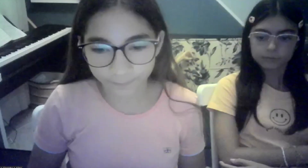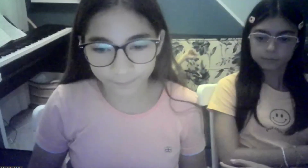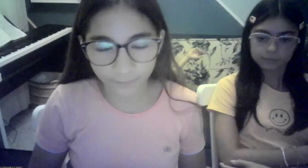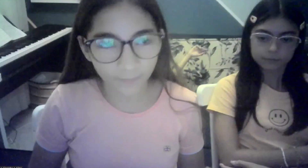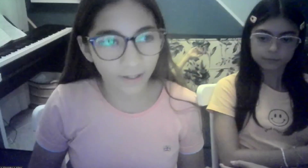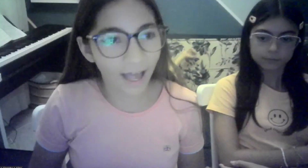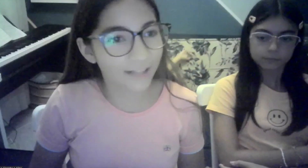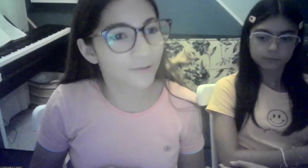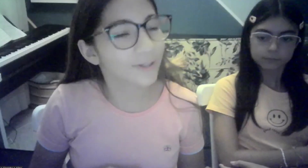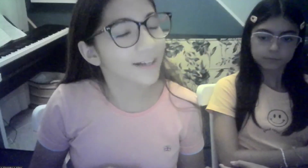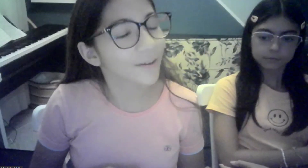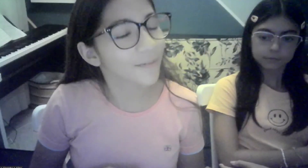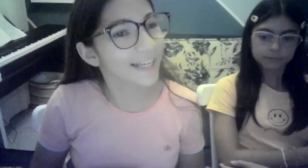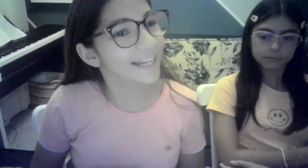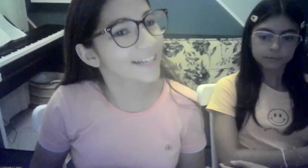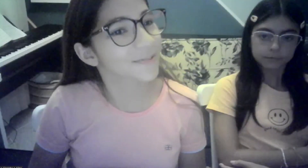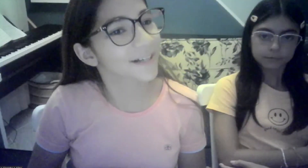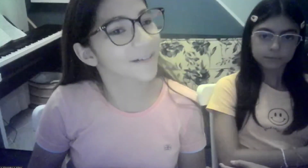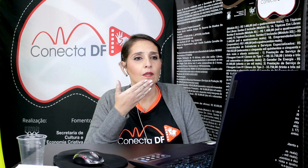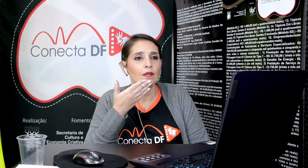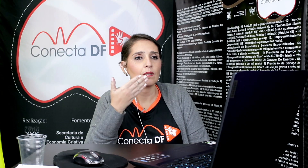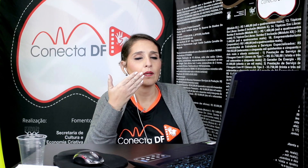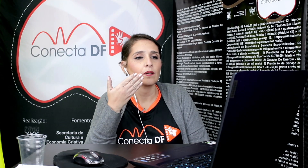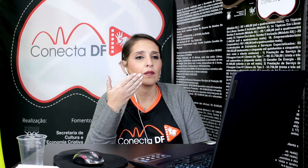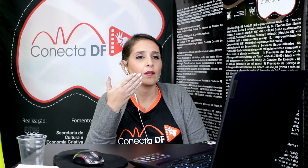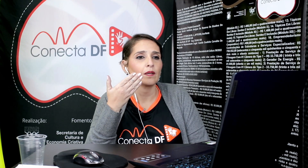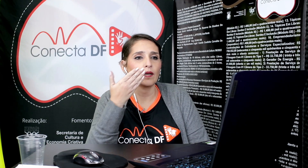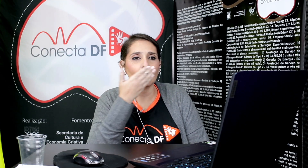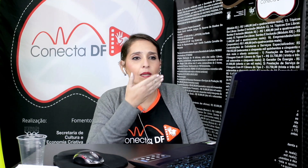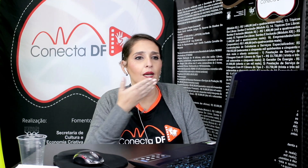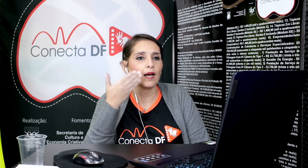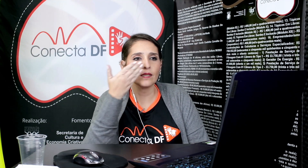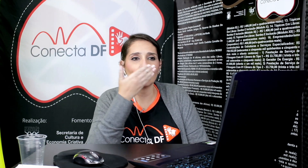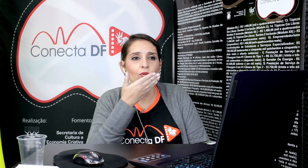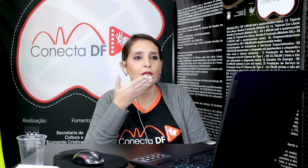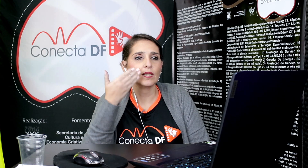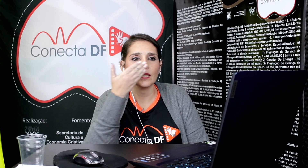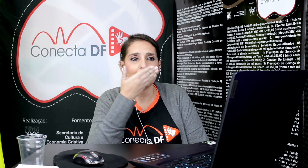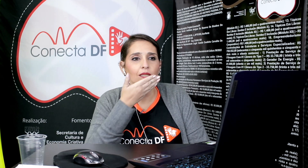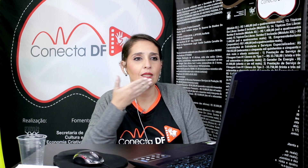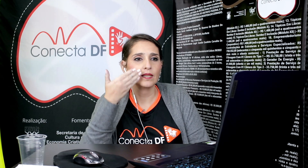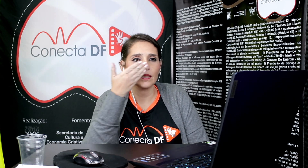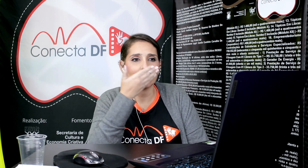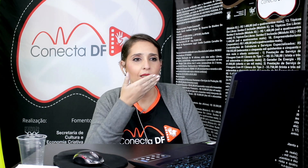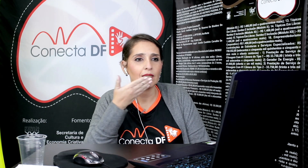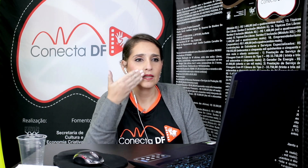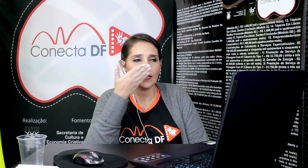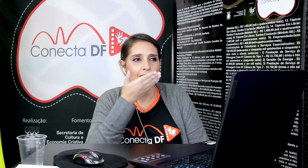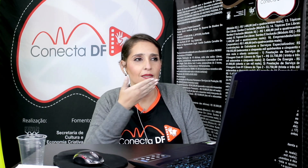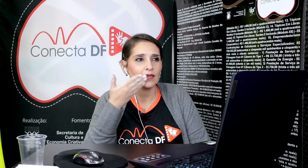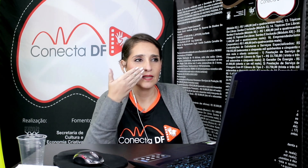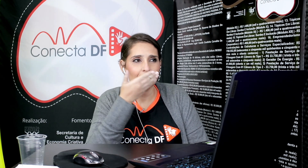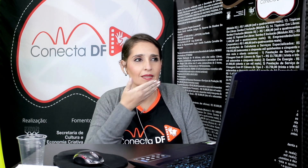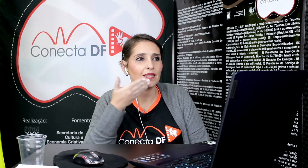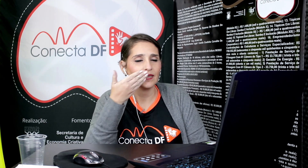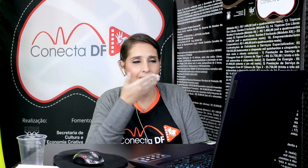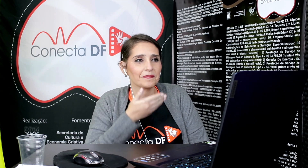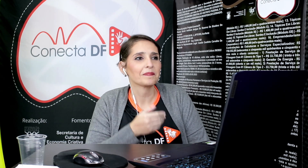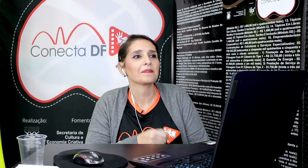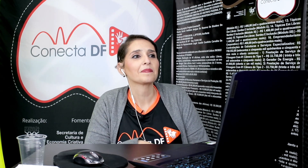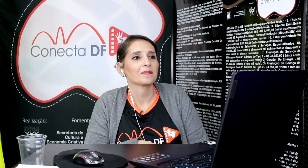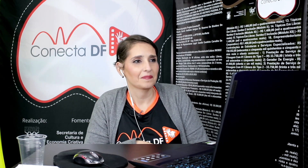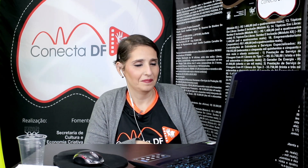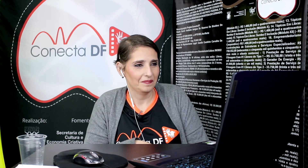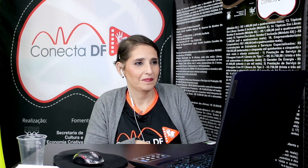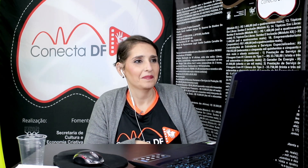de açúcar. Como é que era açúcar mesmo? Aqui, açúcar. Açúcar.